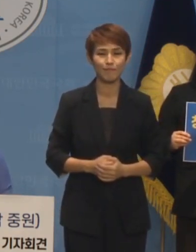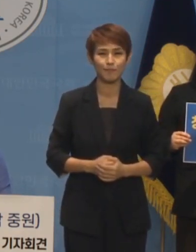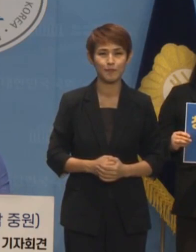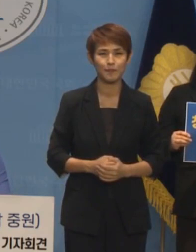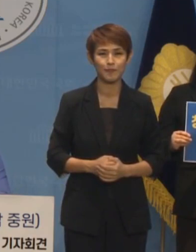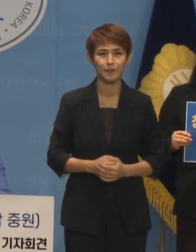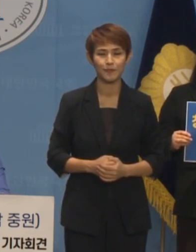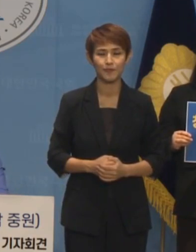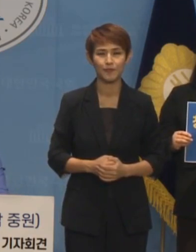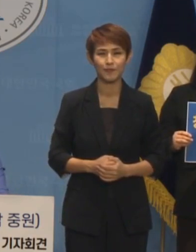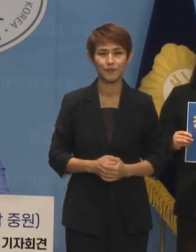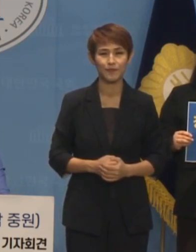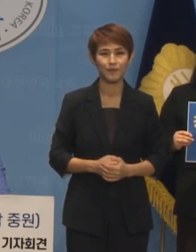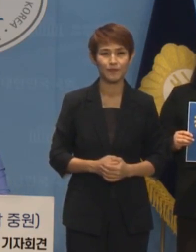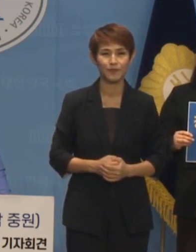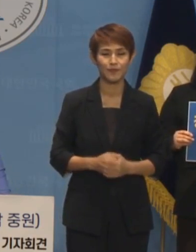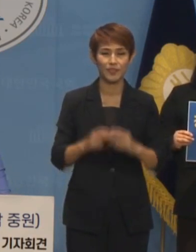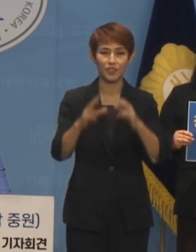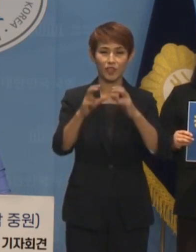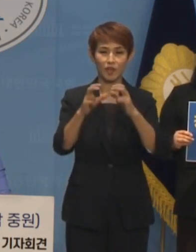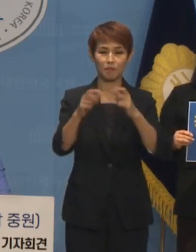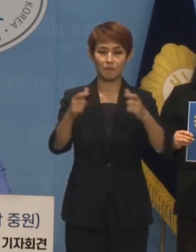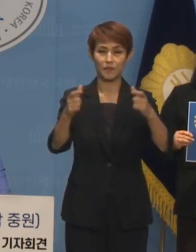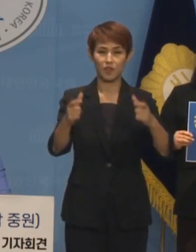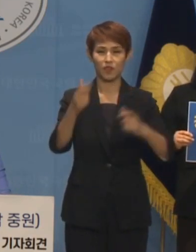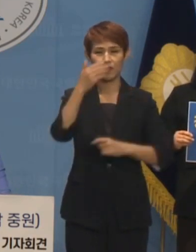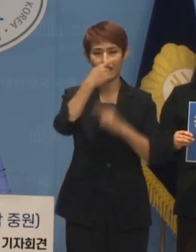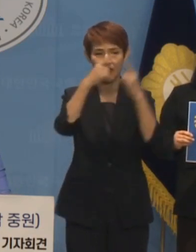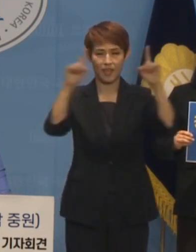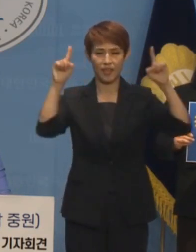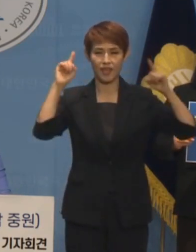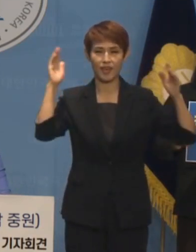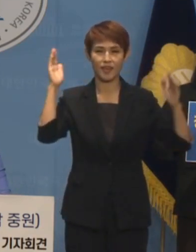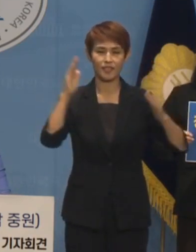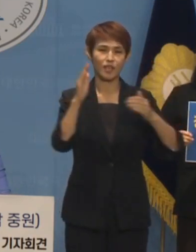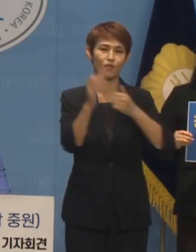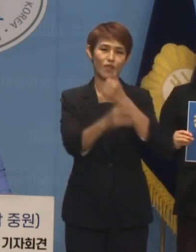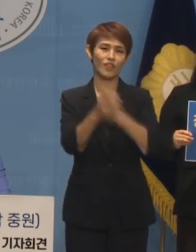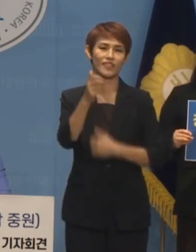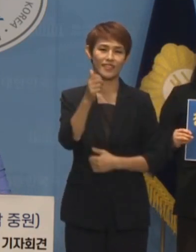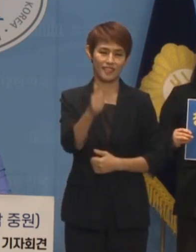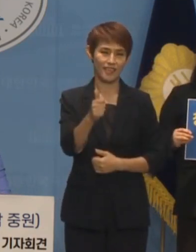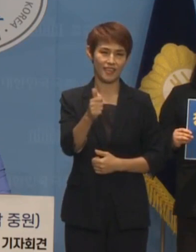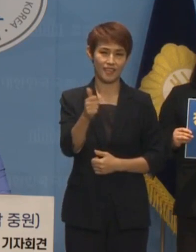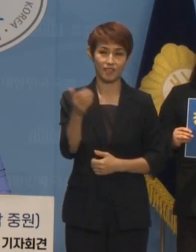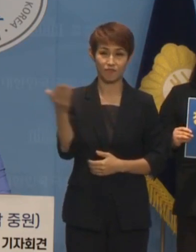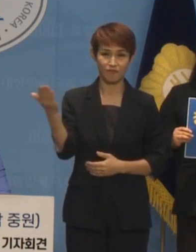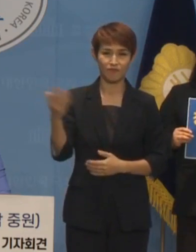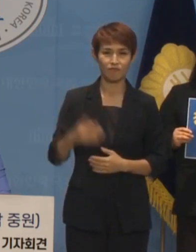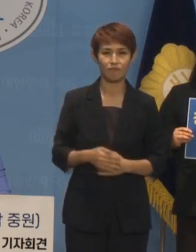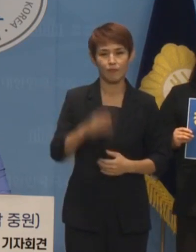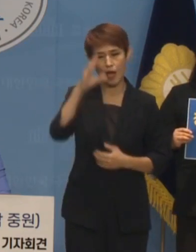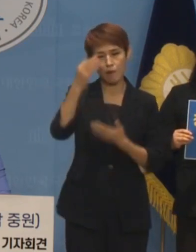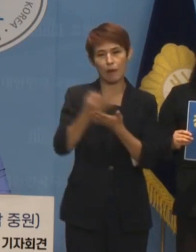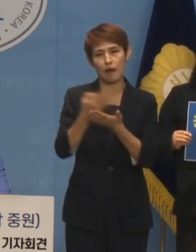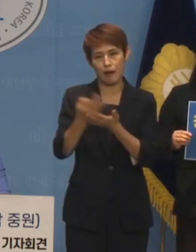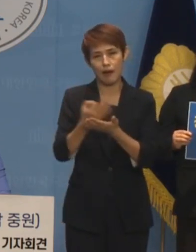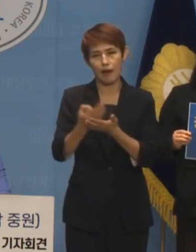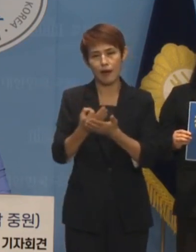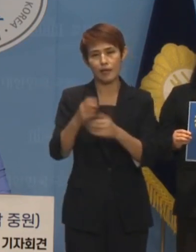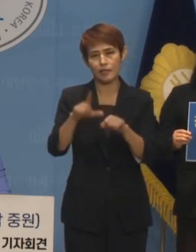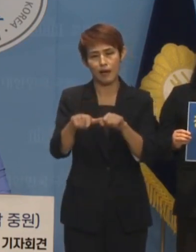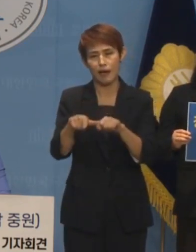네, 다음은 성남 중원지역위원회 대학생위원장을 맡고 있습니다. 아르바이트로 매우 바쁜 시간을 보내고 있는